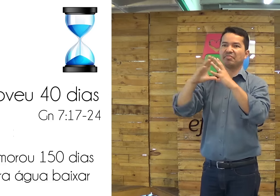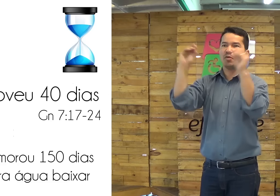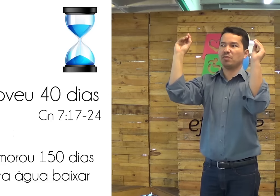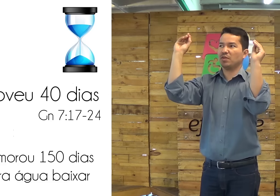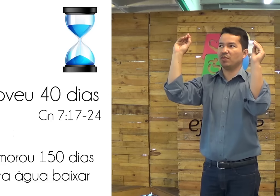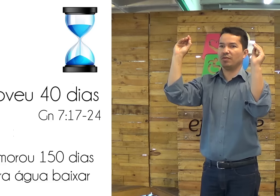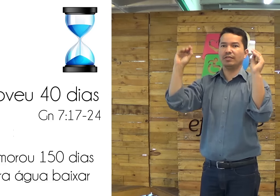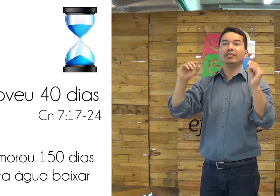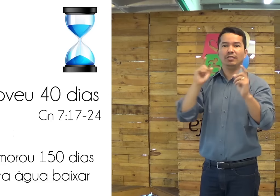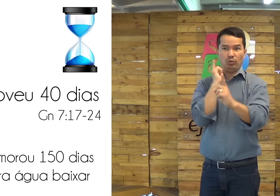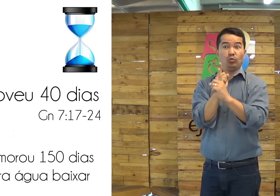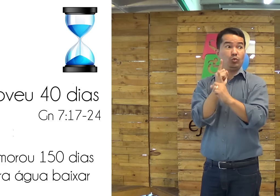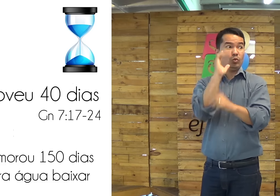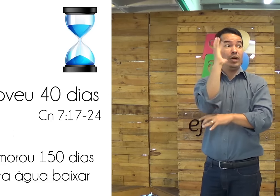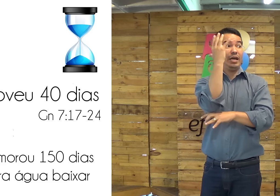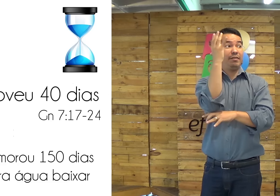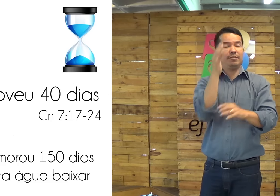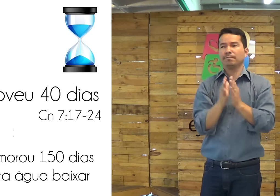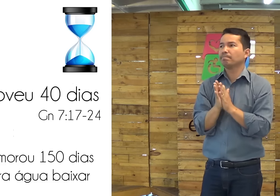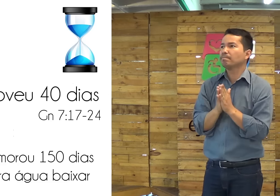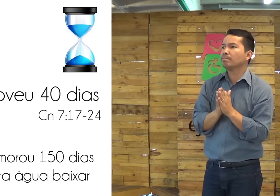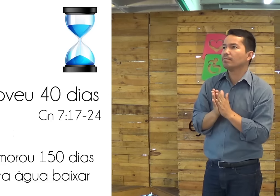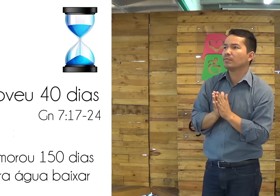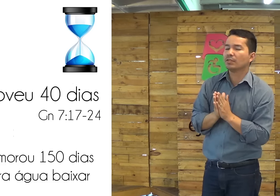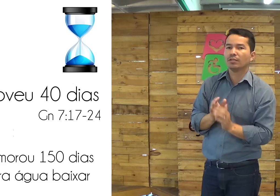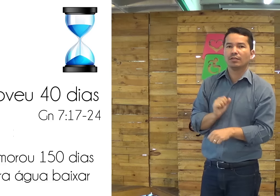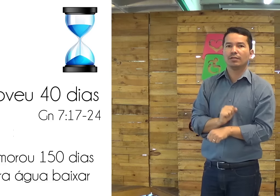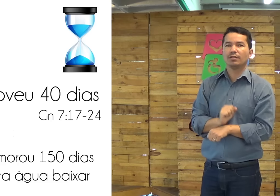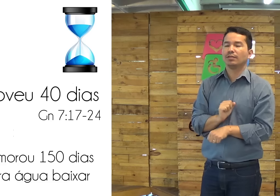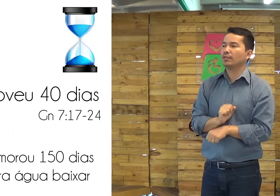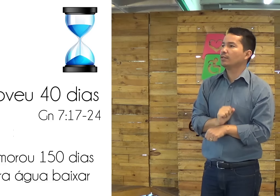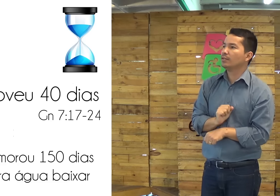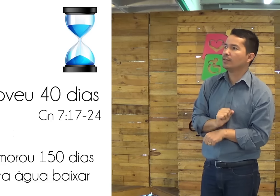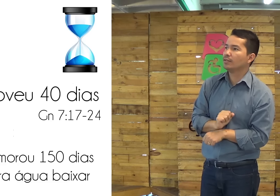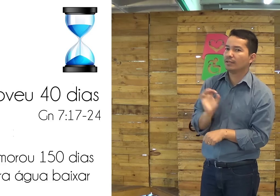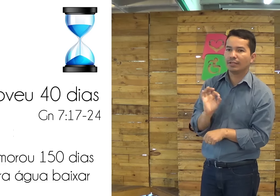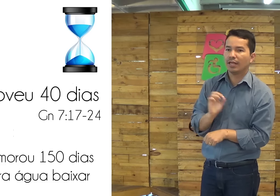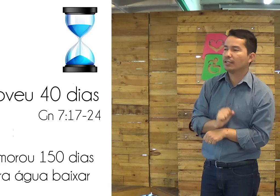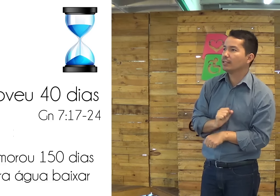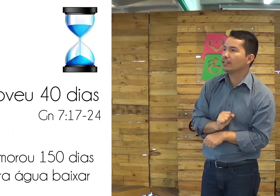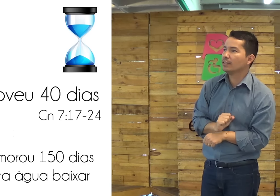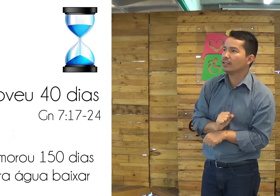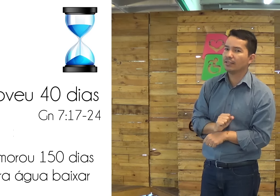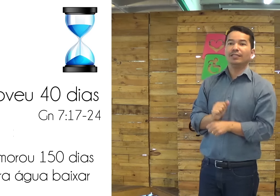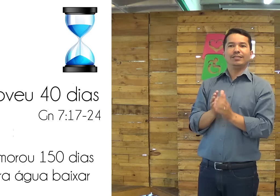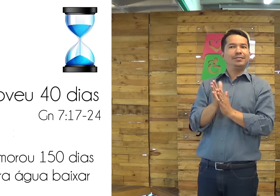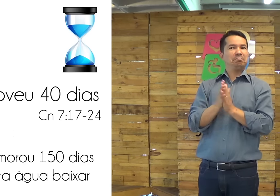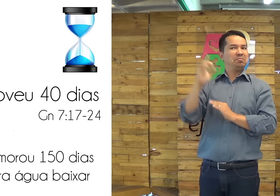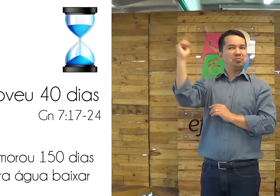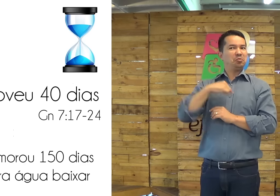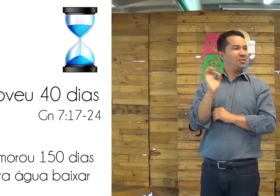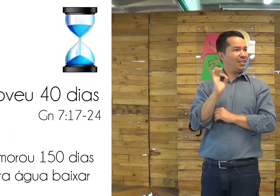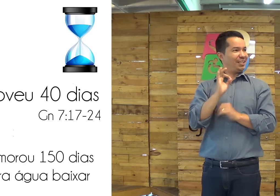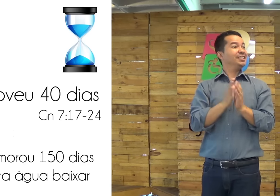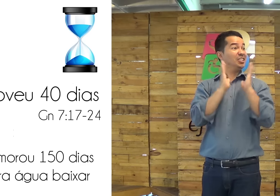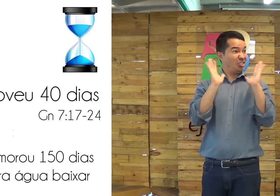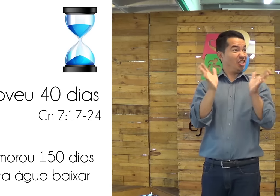ela sumir é porque ela achou algum lugar para ficar vou esperar aí não tá vendo Ah ela não voltou